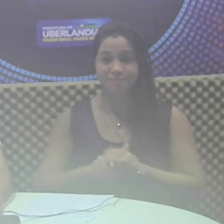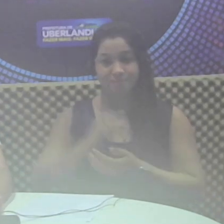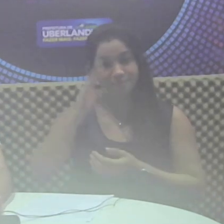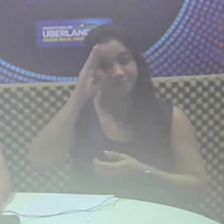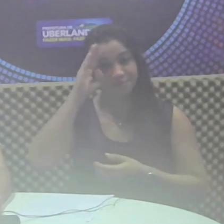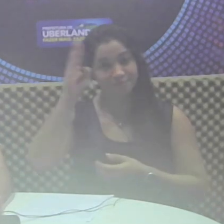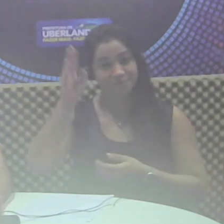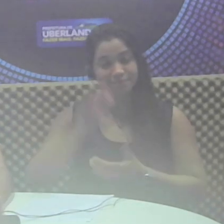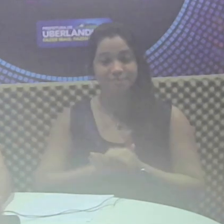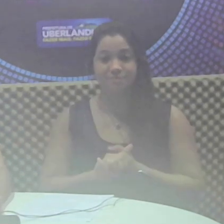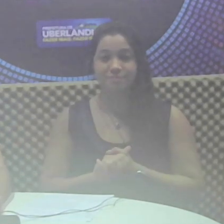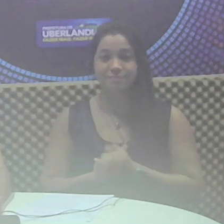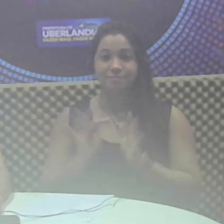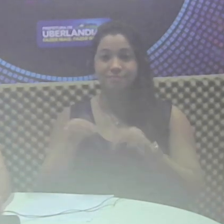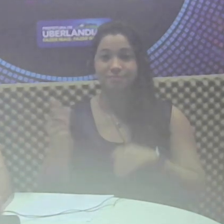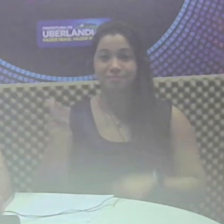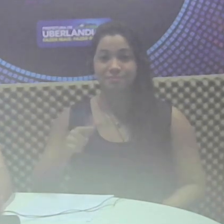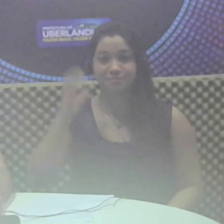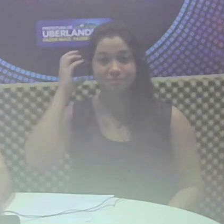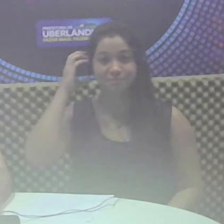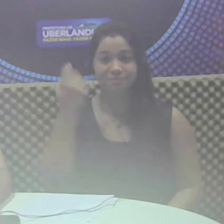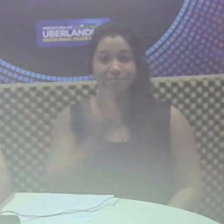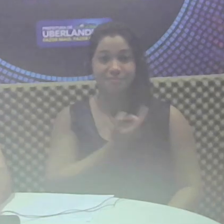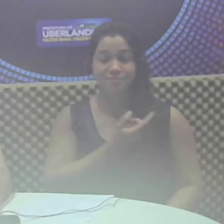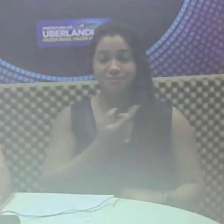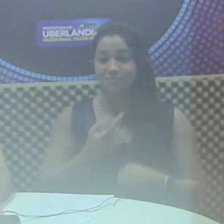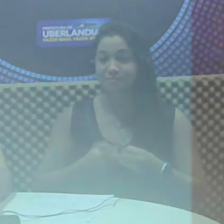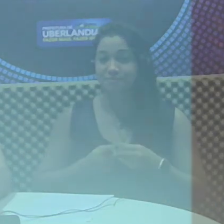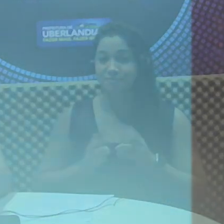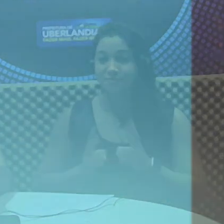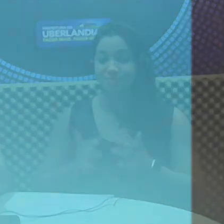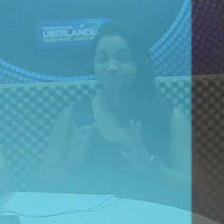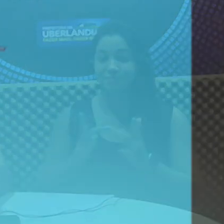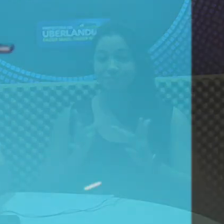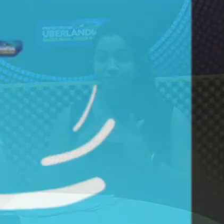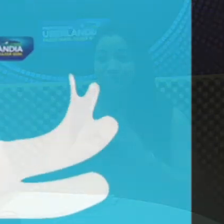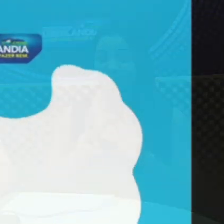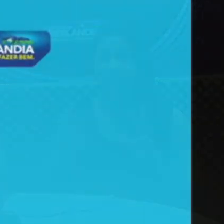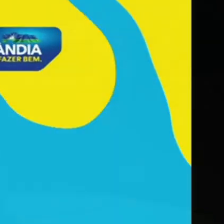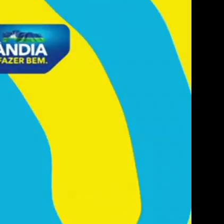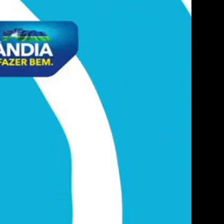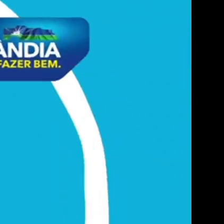Até a próxima. Por aqui mais uma edição do programa da Rádio Nossa Cidade.